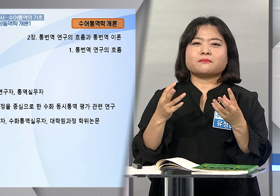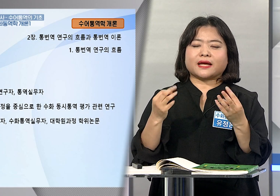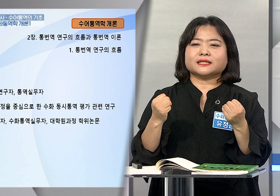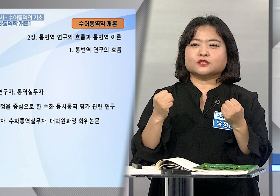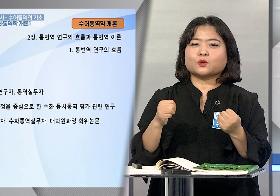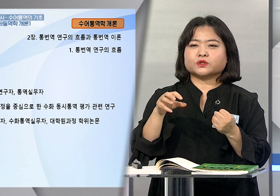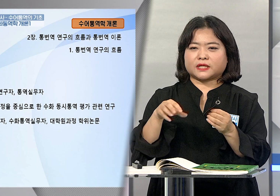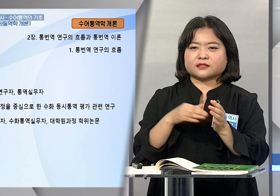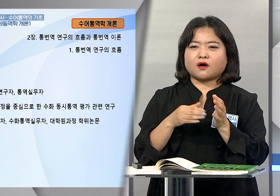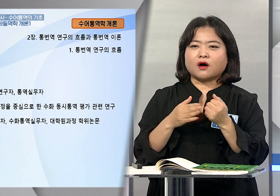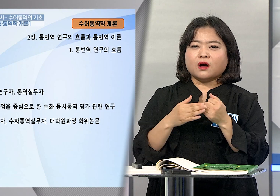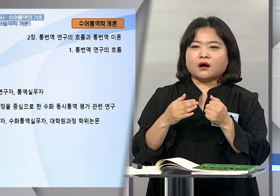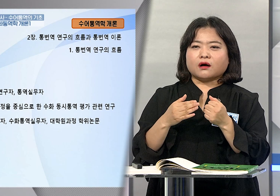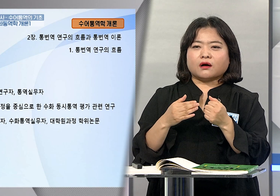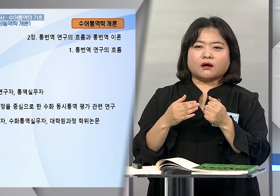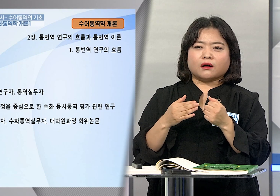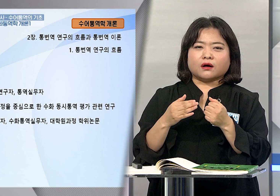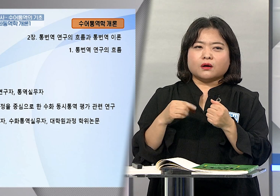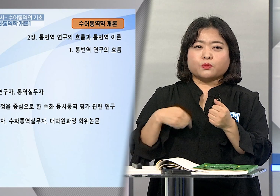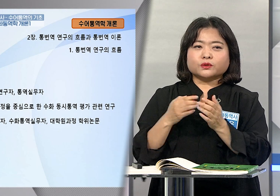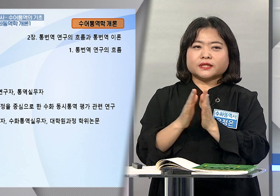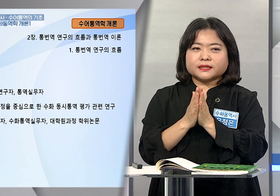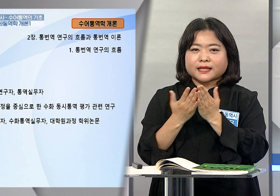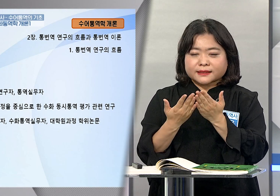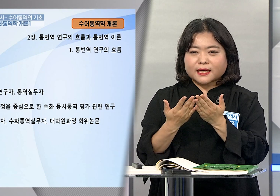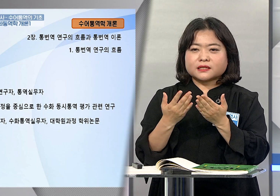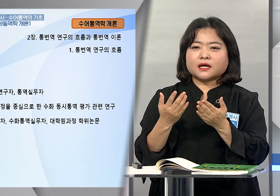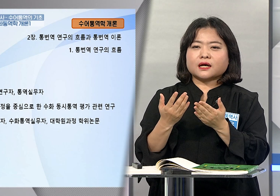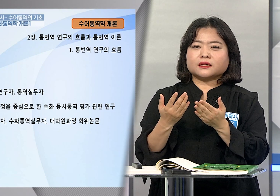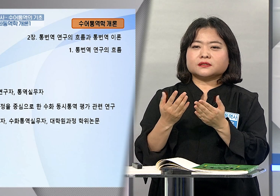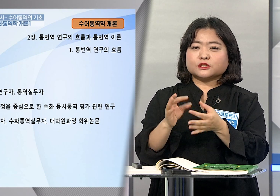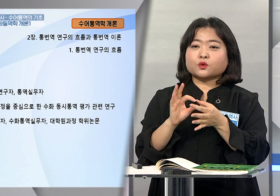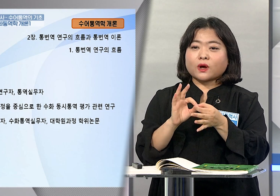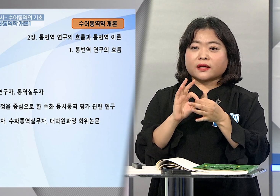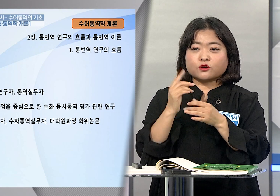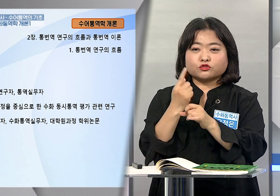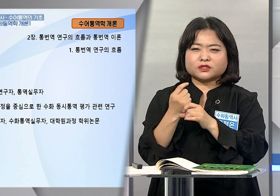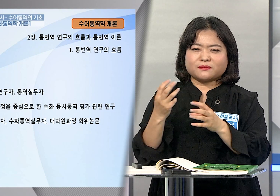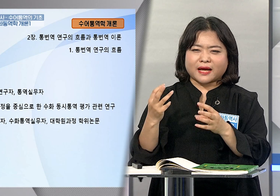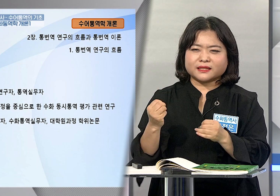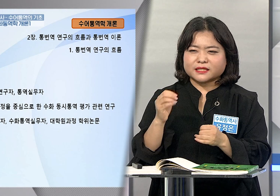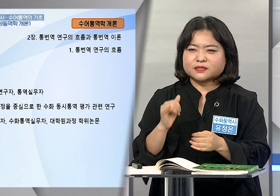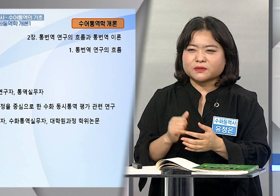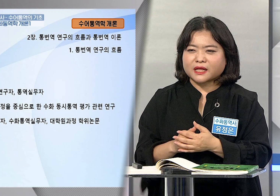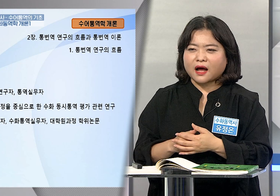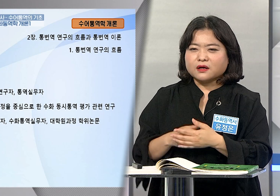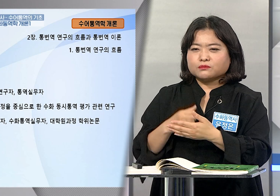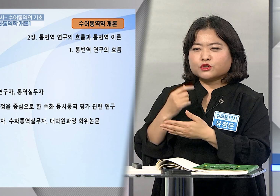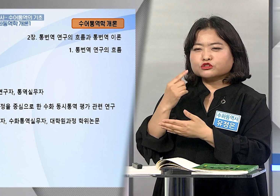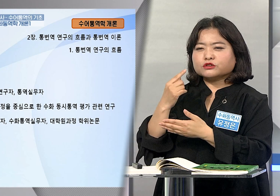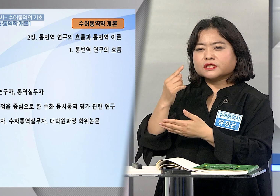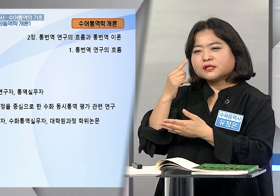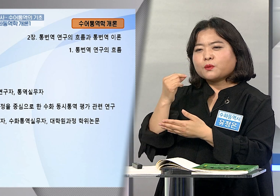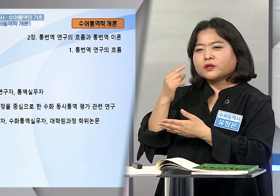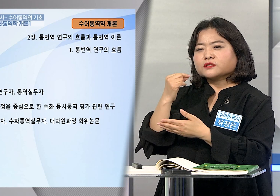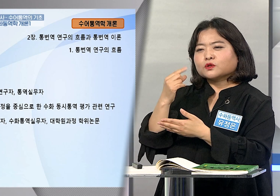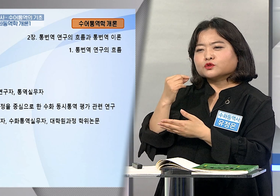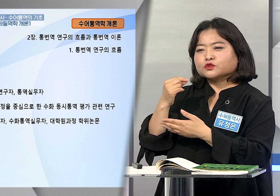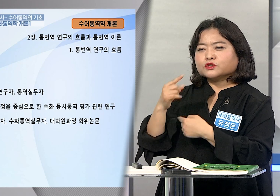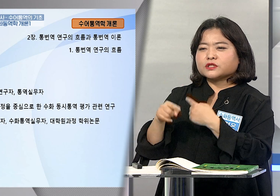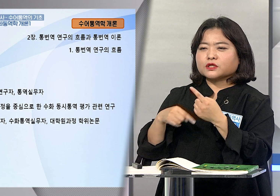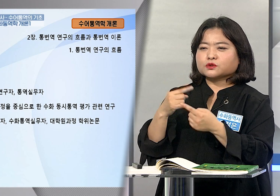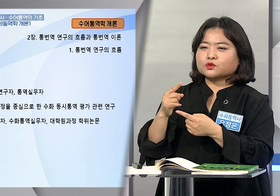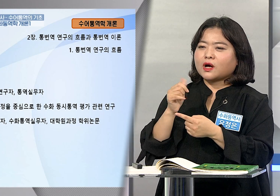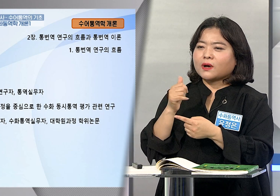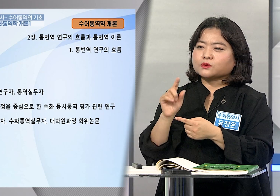교수들이 참 많이 있는 곳이라서 본인 당사자를 통한 연구들이 많이 있습니다.